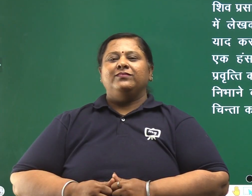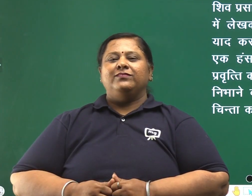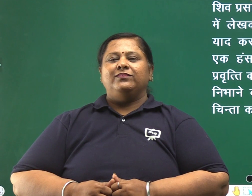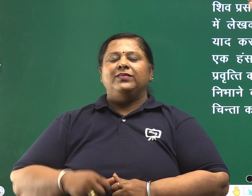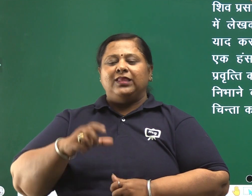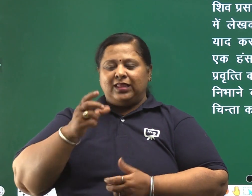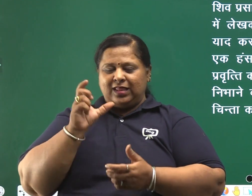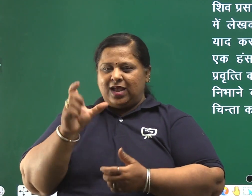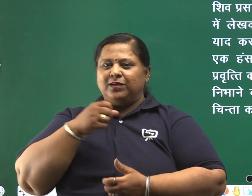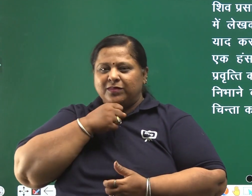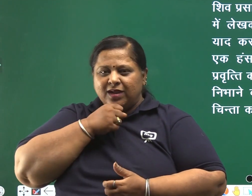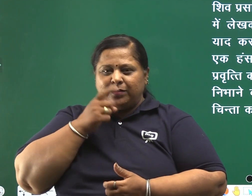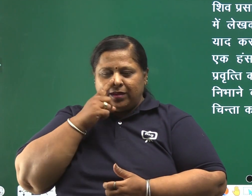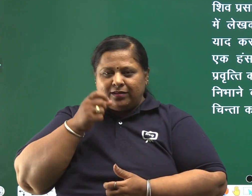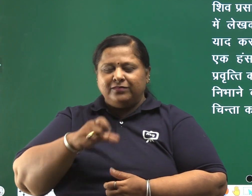दादी माँ